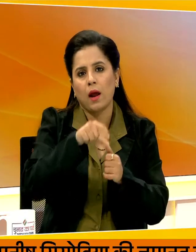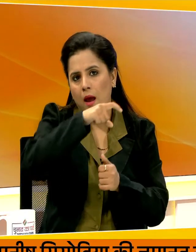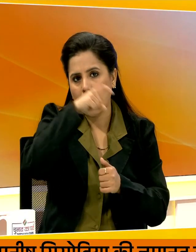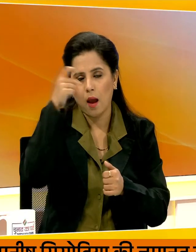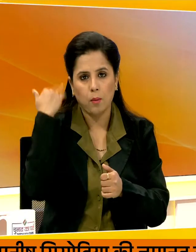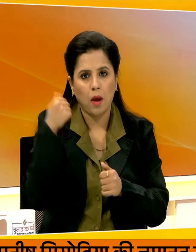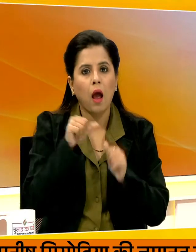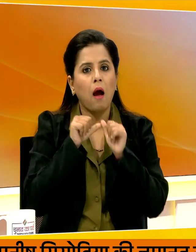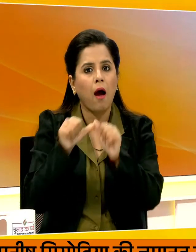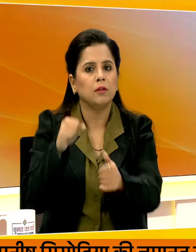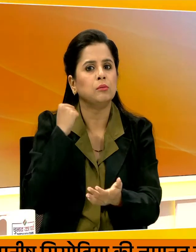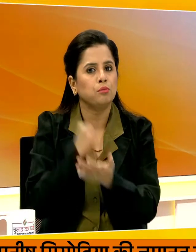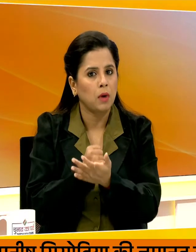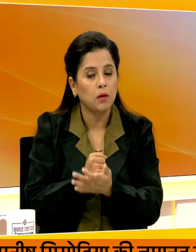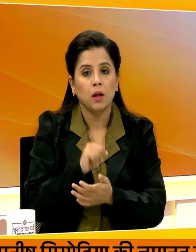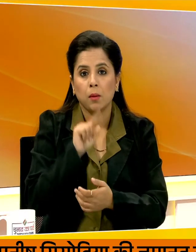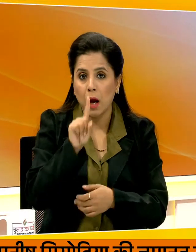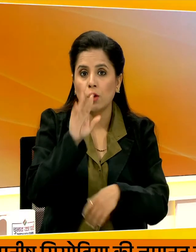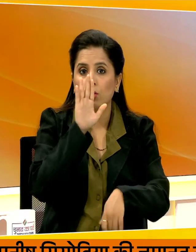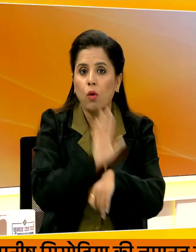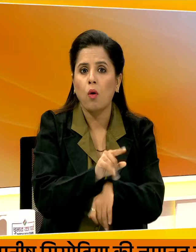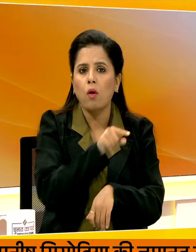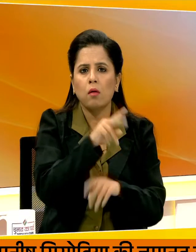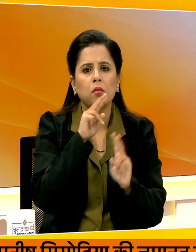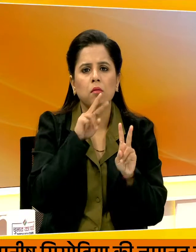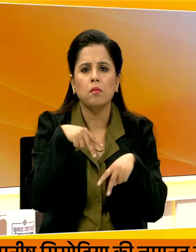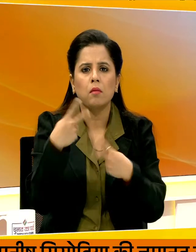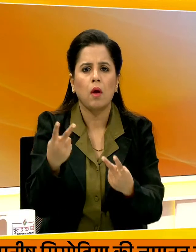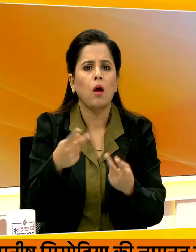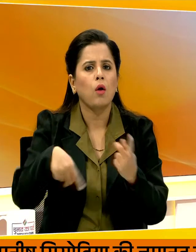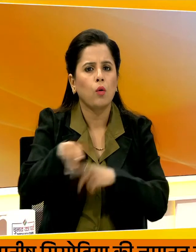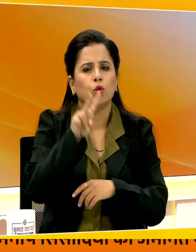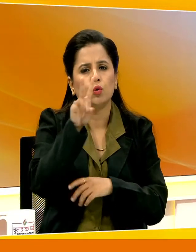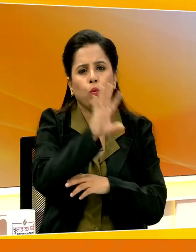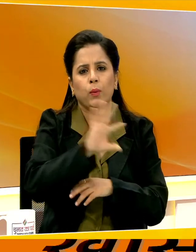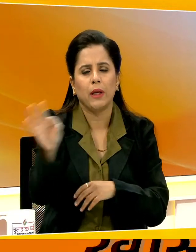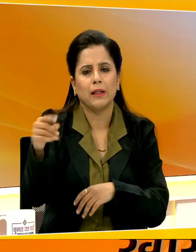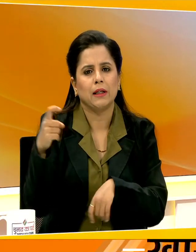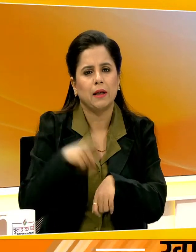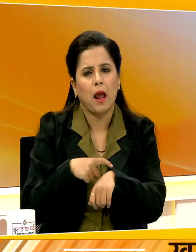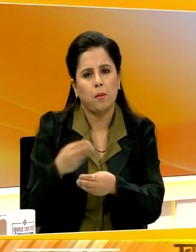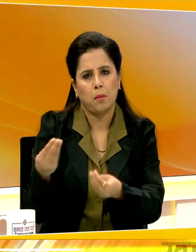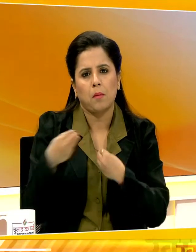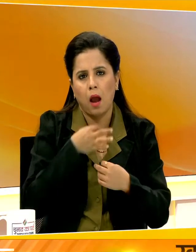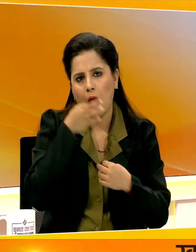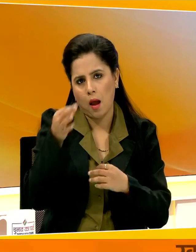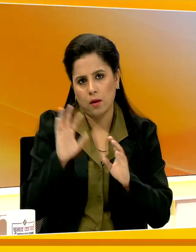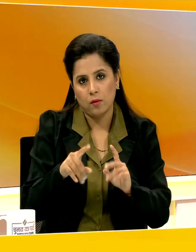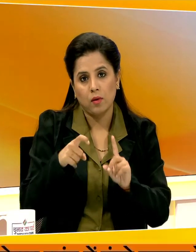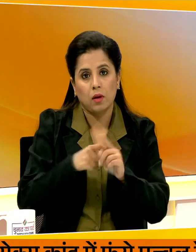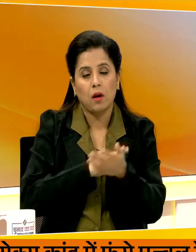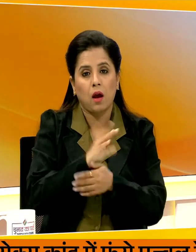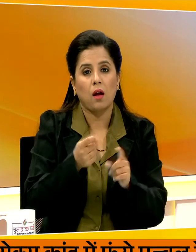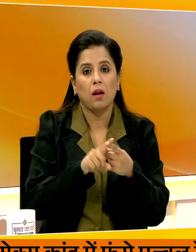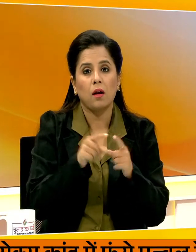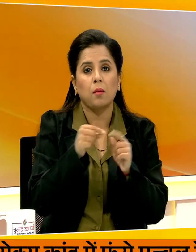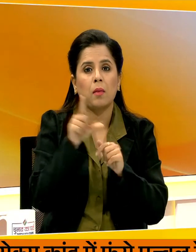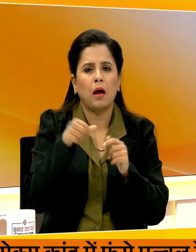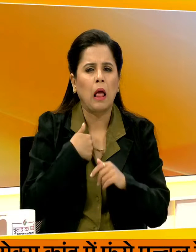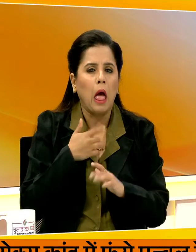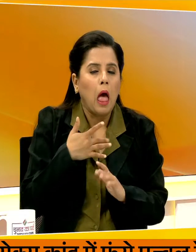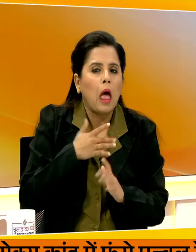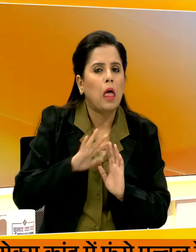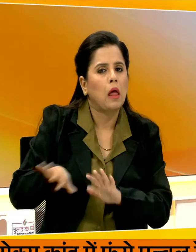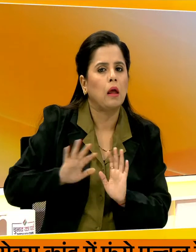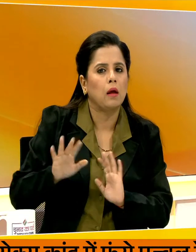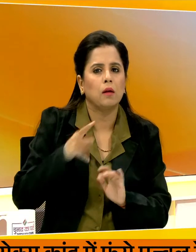अप्रैल तक जवाब देना था, लेकिन कांग्रेस ने जवाब देने के लिए 2 हफ्ते का वक्त मांगा है। इस पर खड़गे ने पल्ला झाड़ते हुए